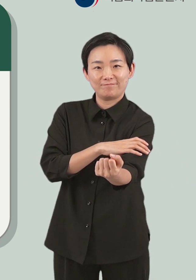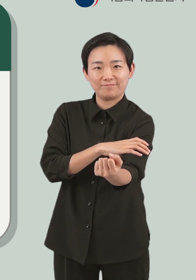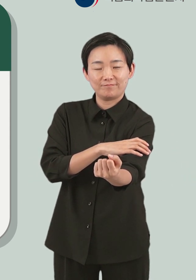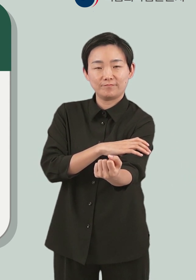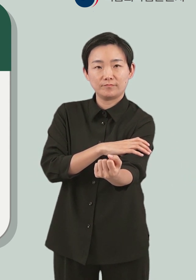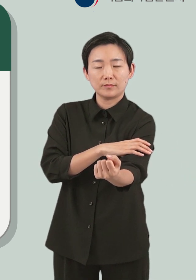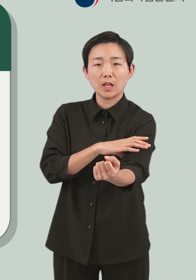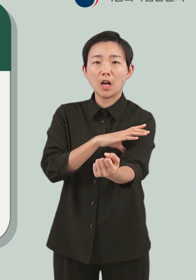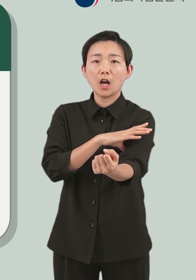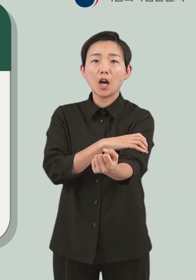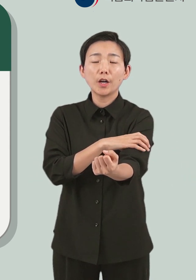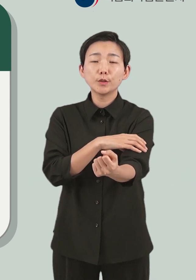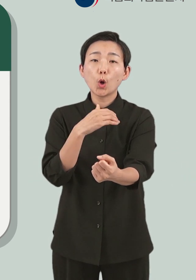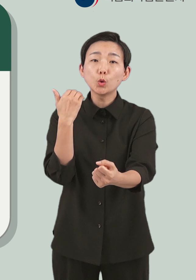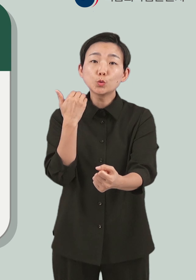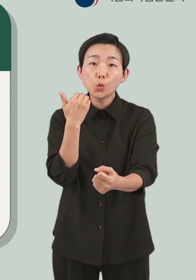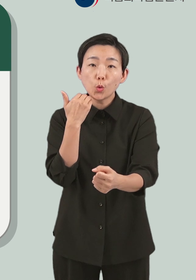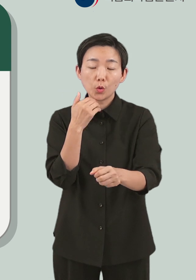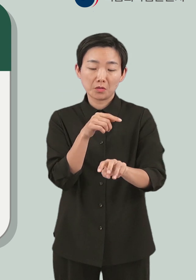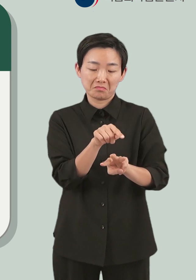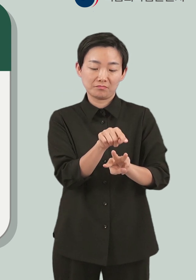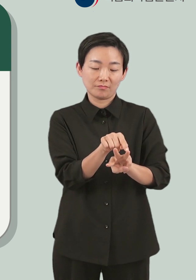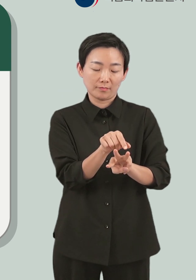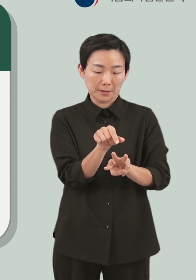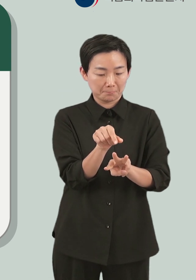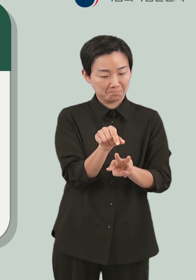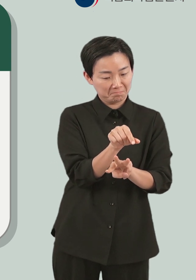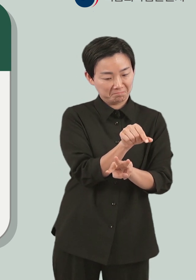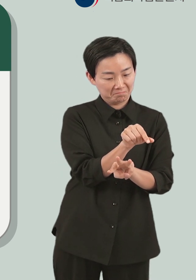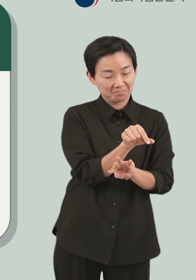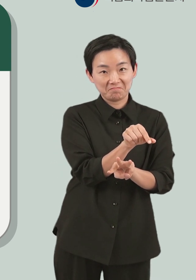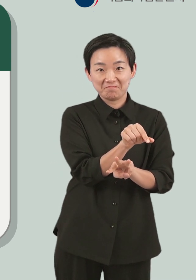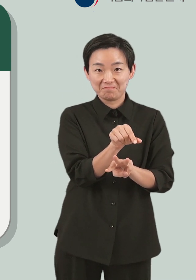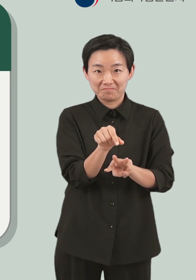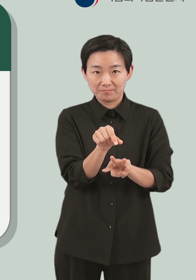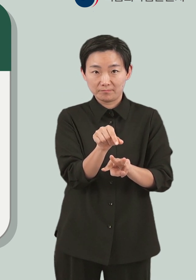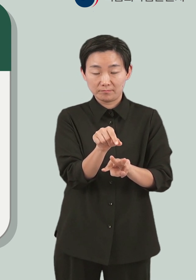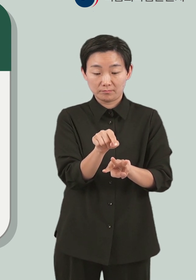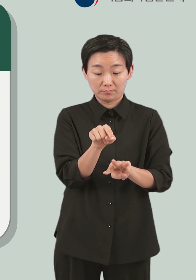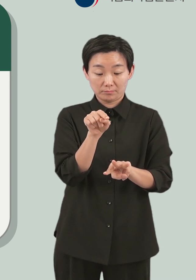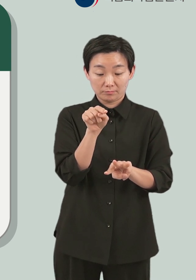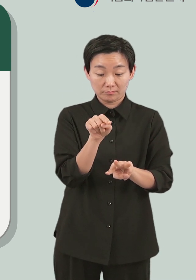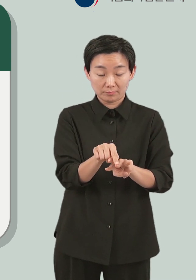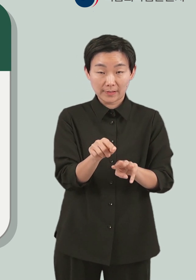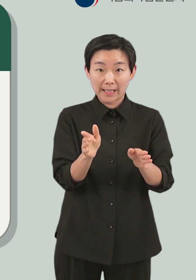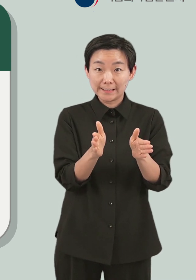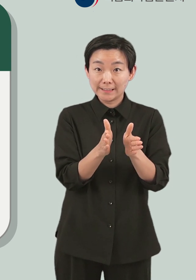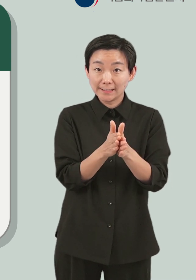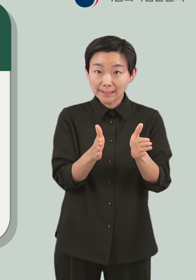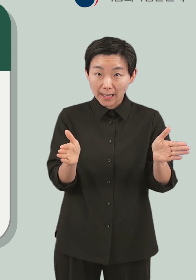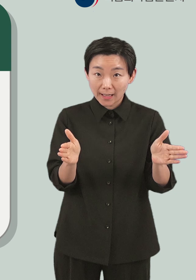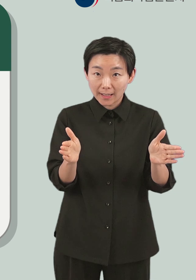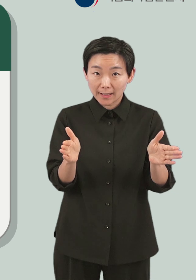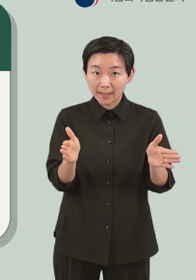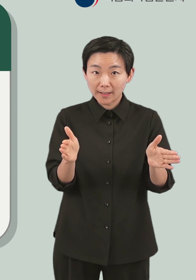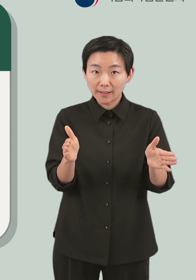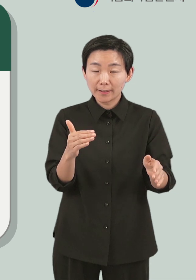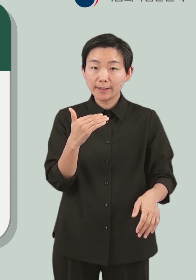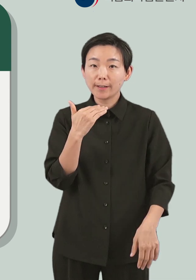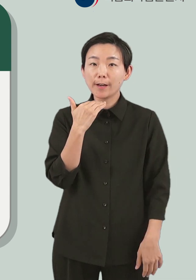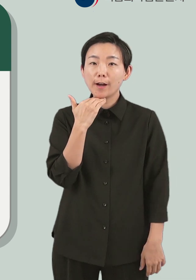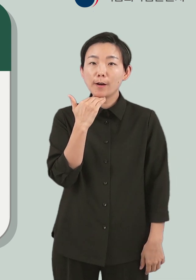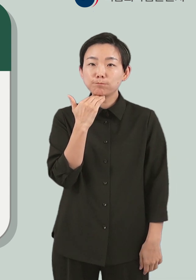넣습니다. 사용자 선택 스위치를 눌러 사용자를 전환합니다. 측정 정지 버튼을 누르고 측정이 끝날